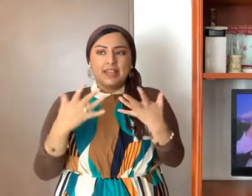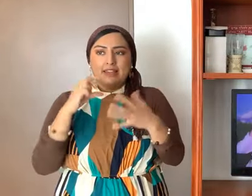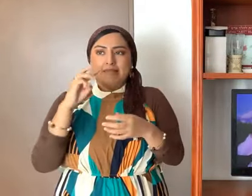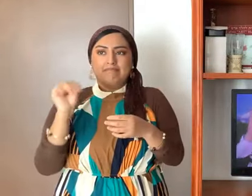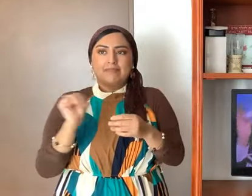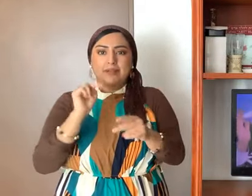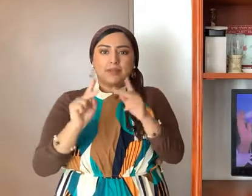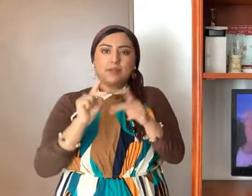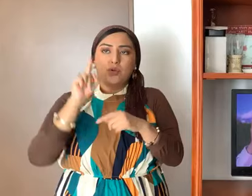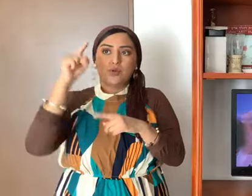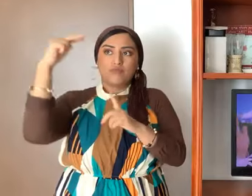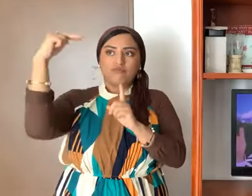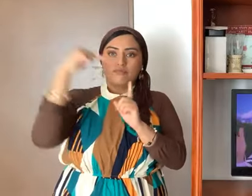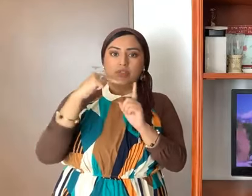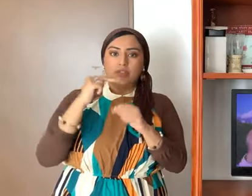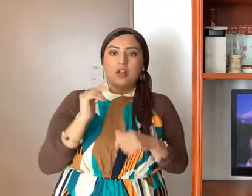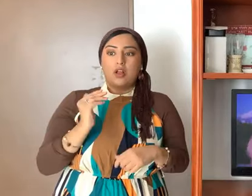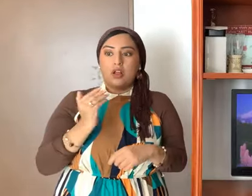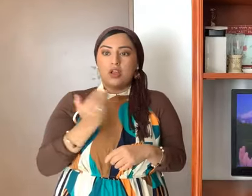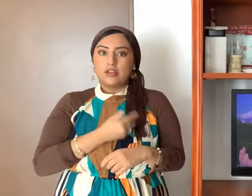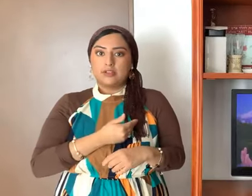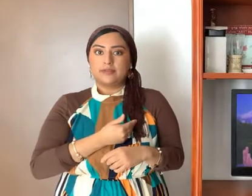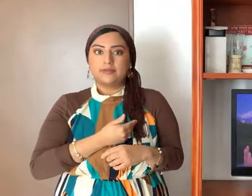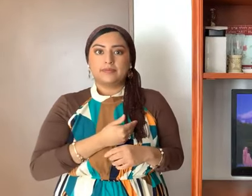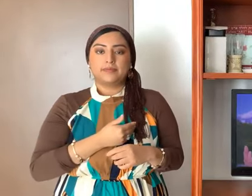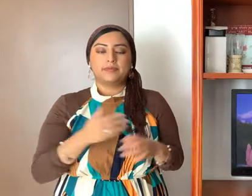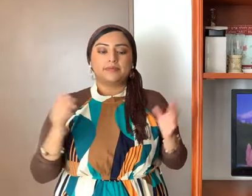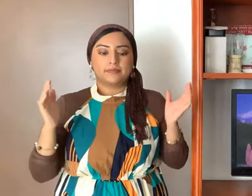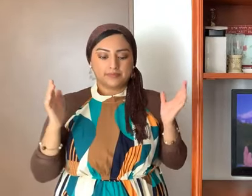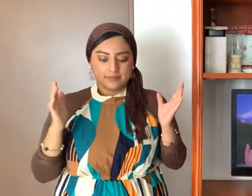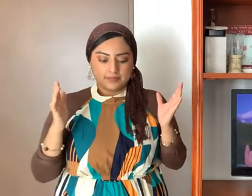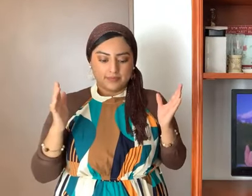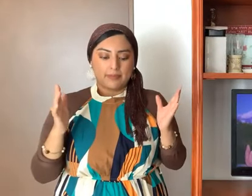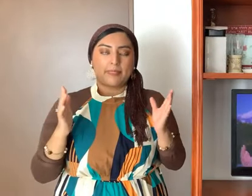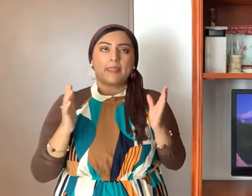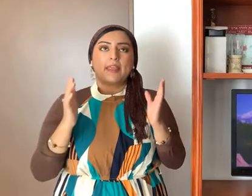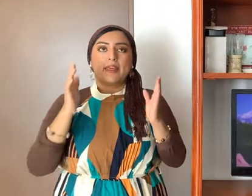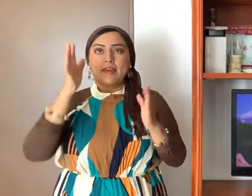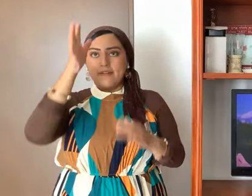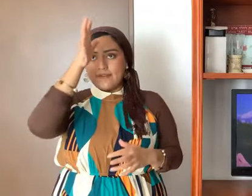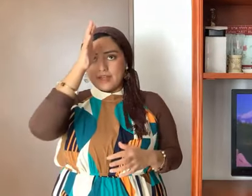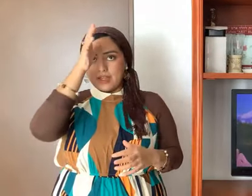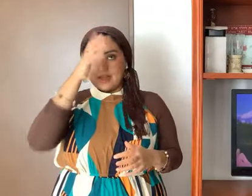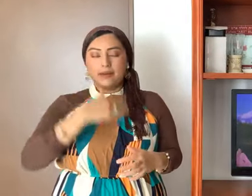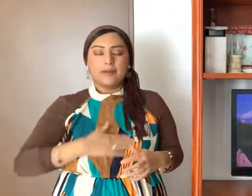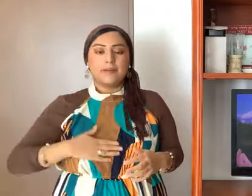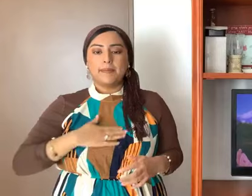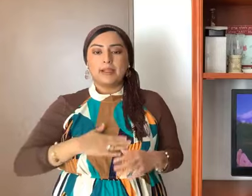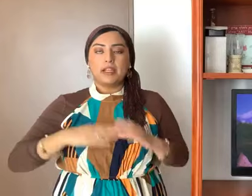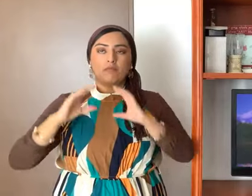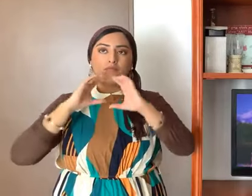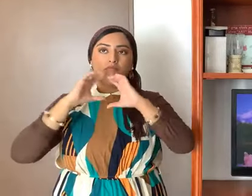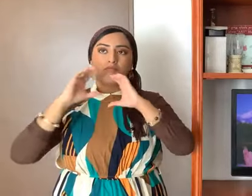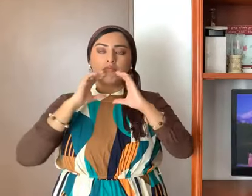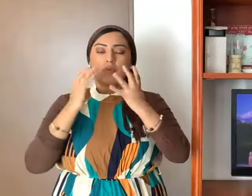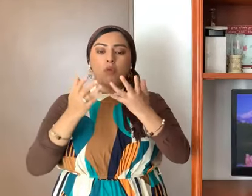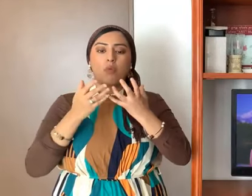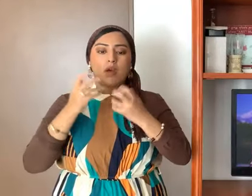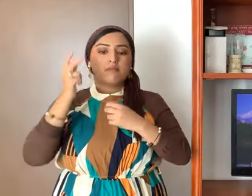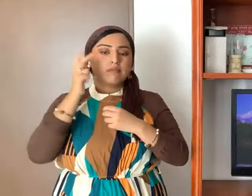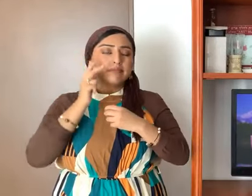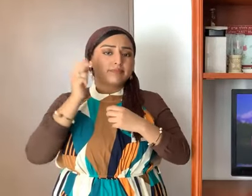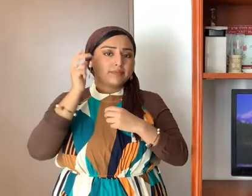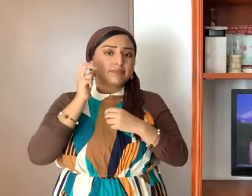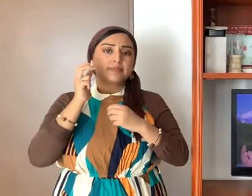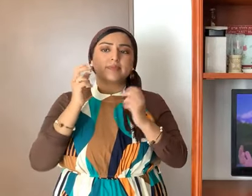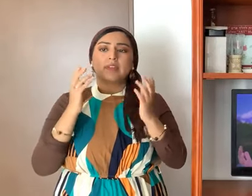de personas te fijaste en nosotros siendo indignos, lo digo por mí. Padre, por favor, háblanos, queremos escucharte. ¿Quién no